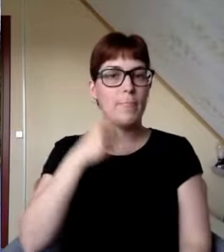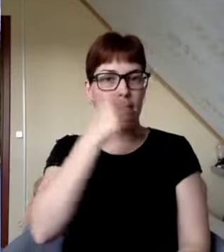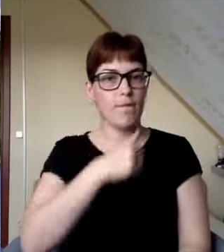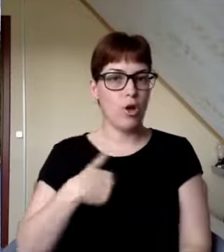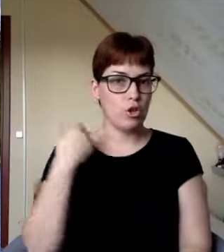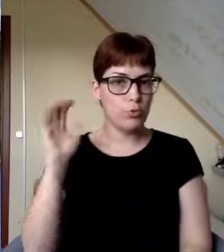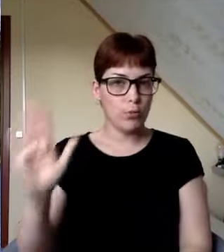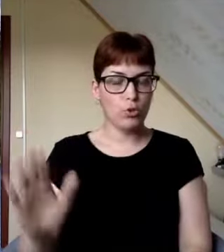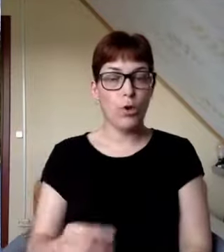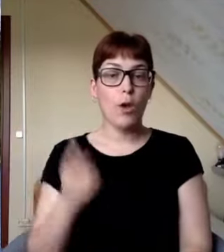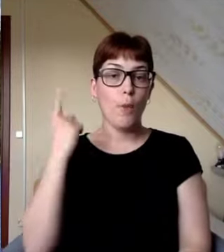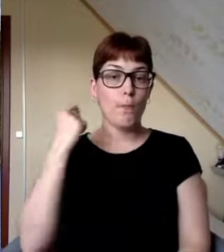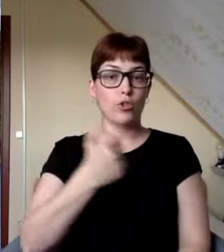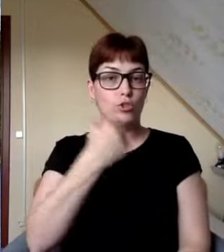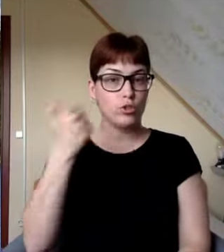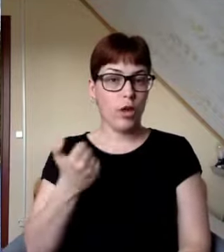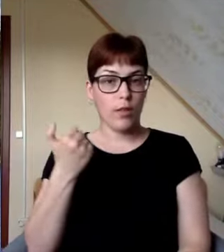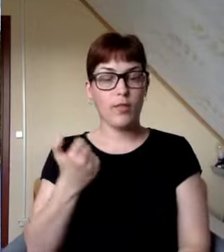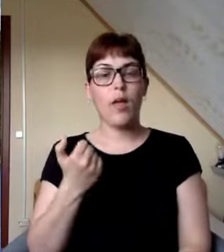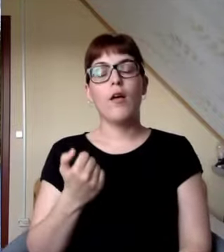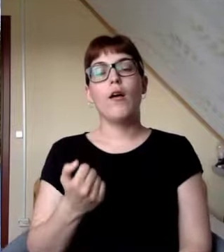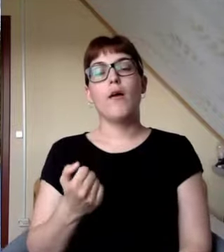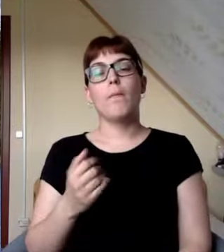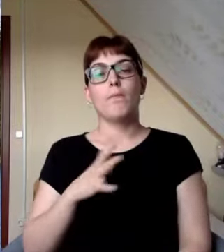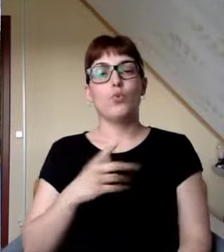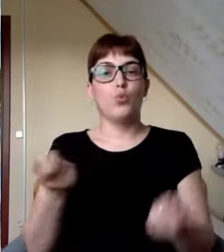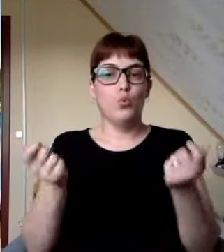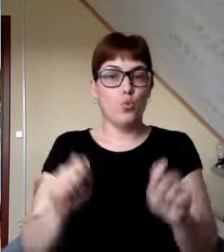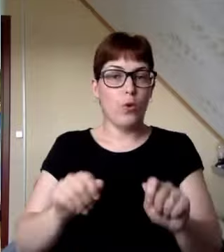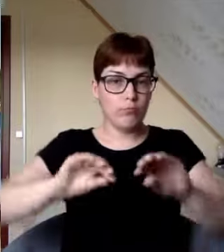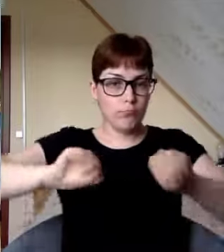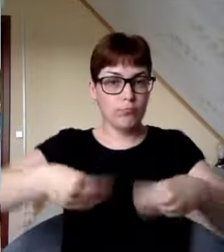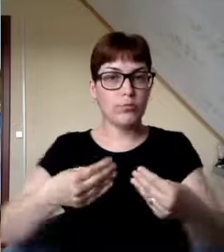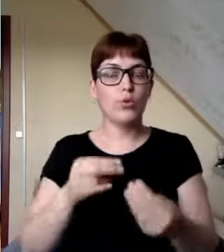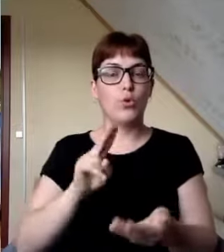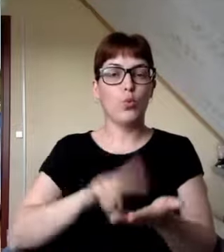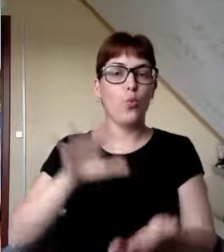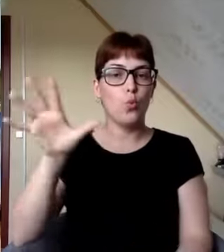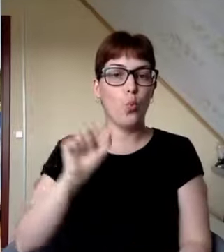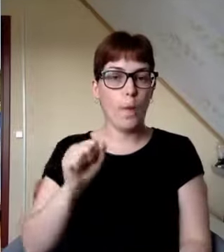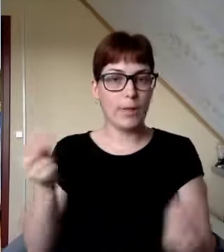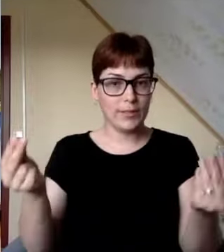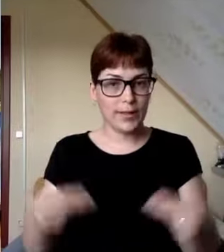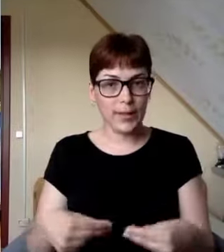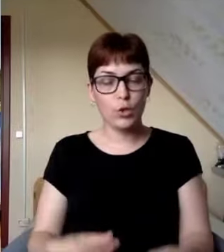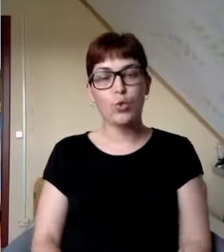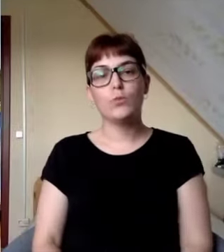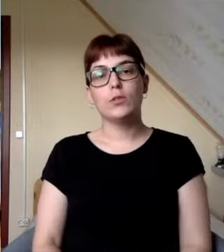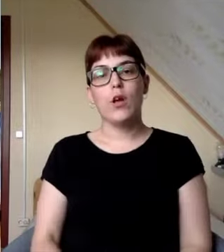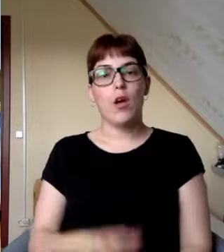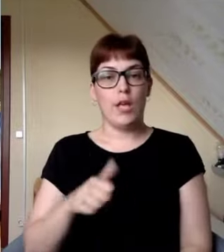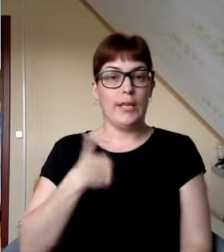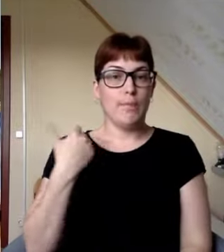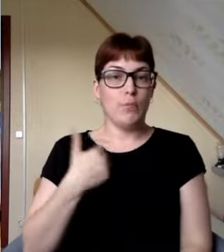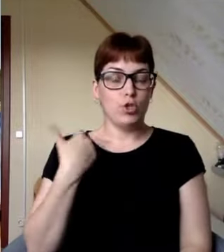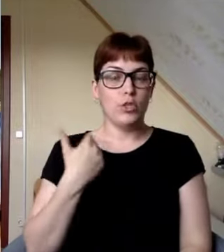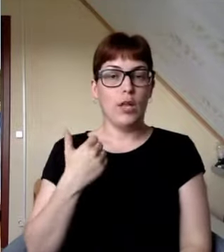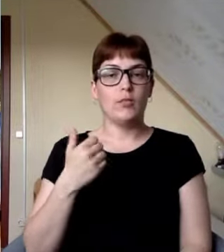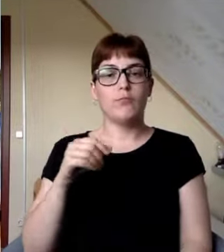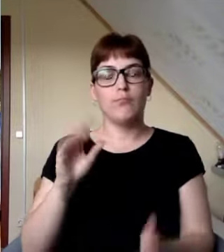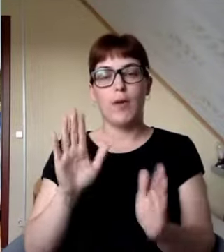Pagājušajā gadā tika noslēgts numamas līkums ar īpašnieku